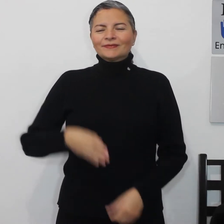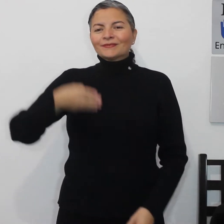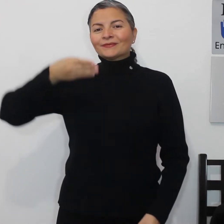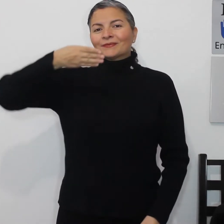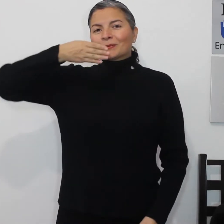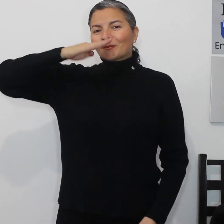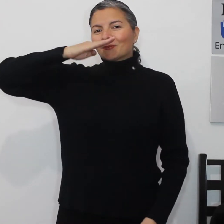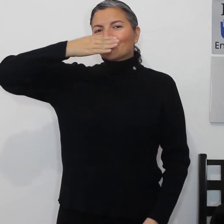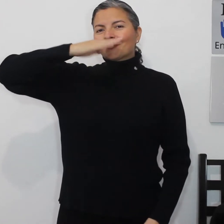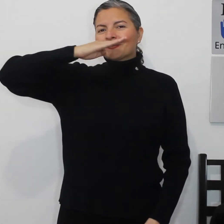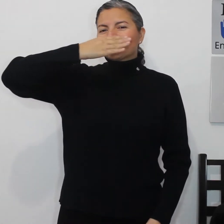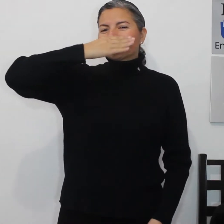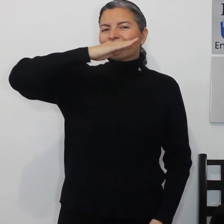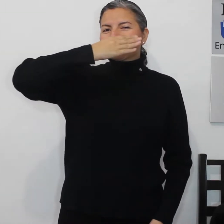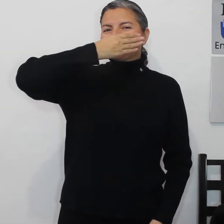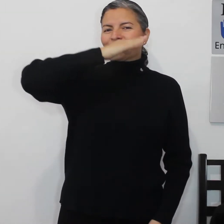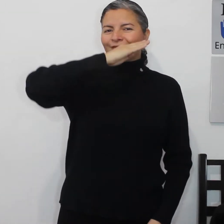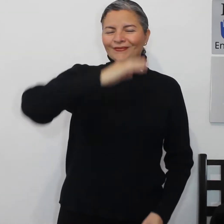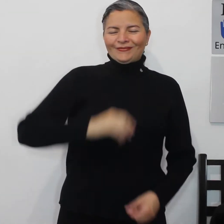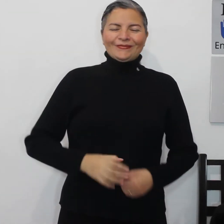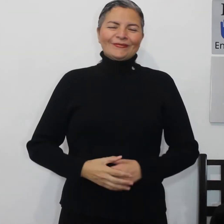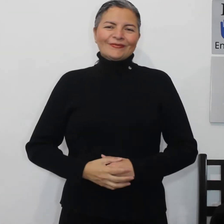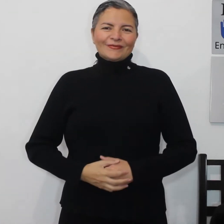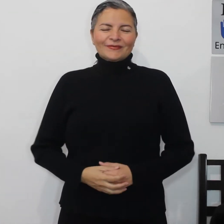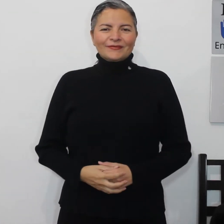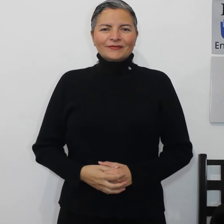enchiladas,